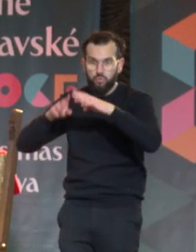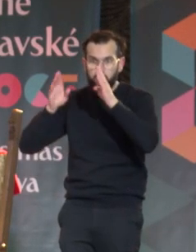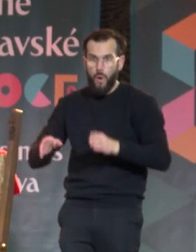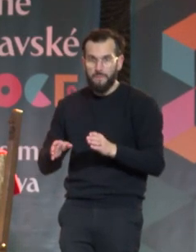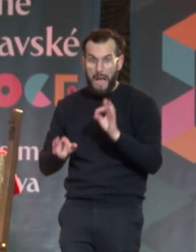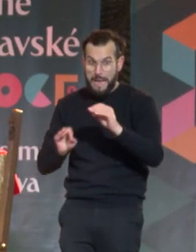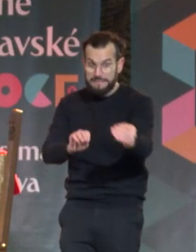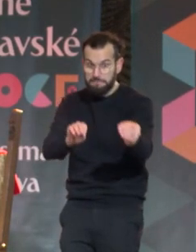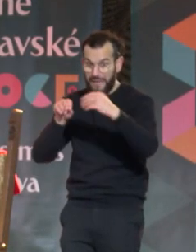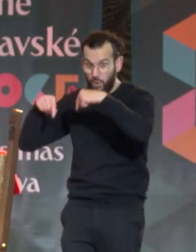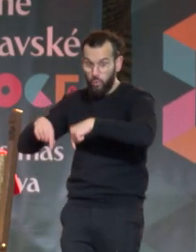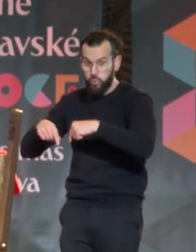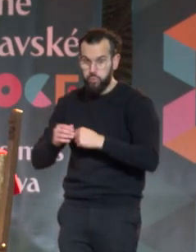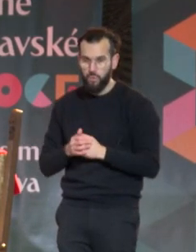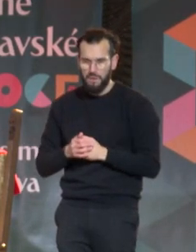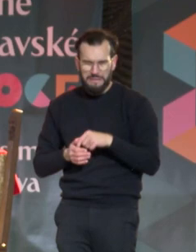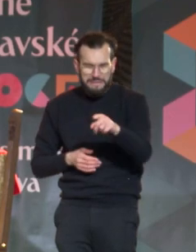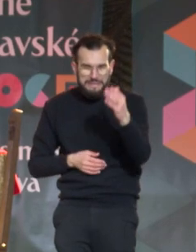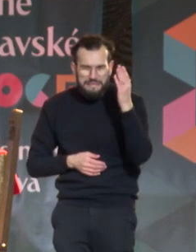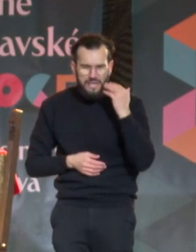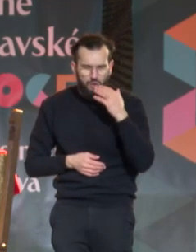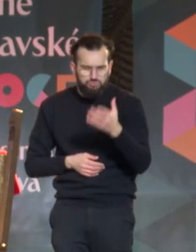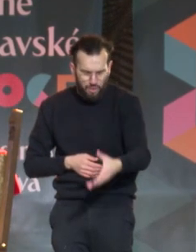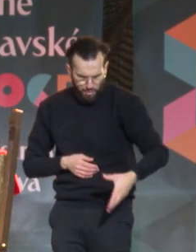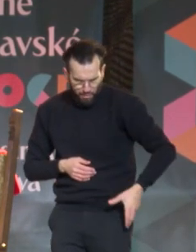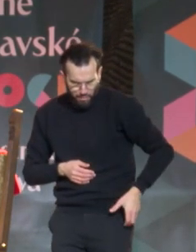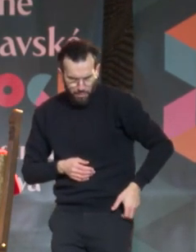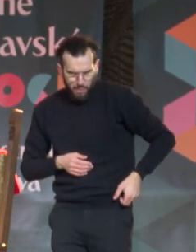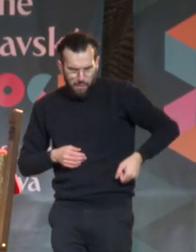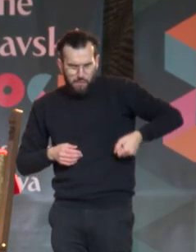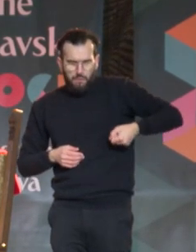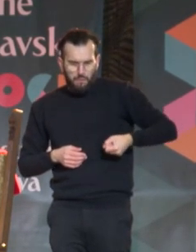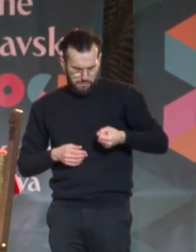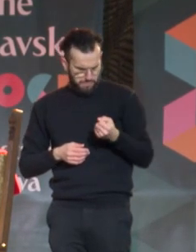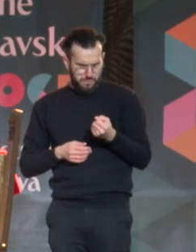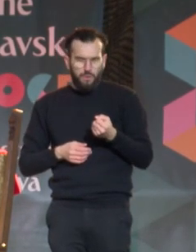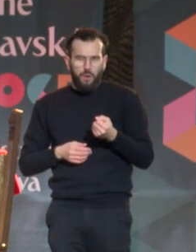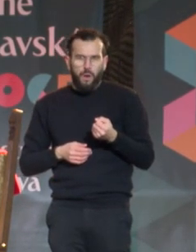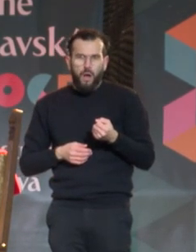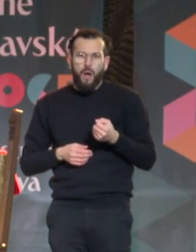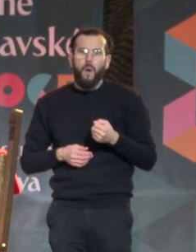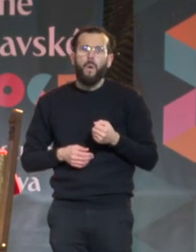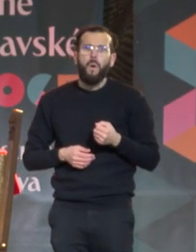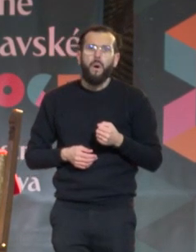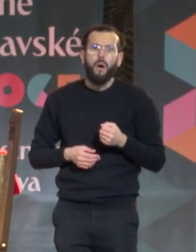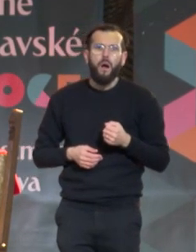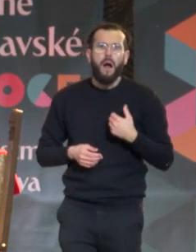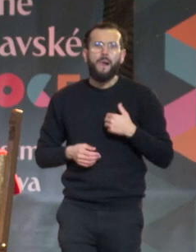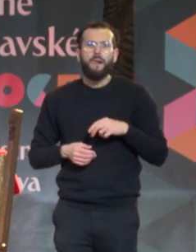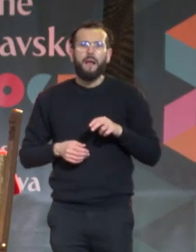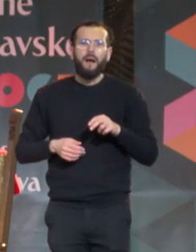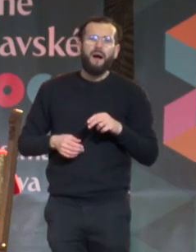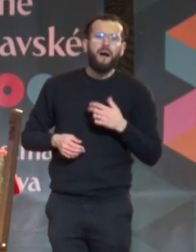sťahujú. To dievča niečo vytiahne z vrecka na bunde. Stupnem si na špičky, aby som sa